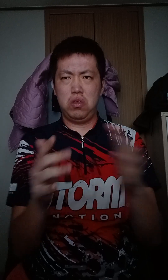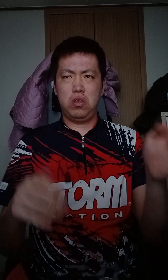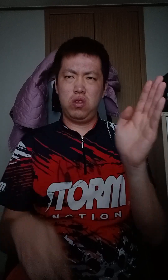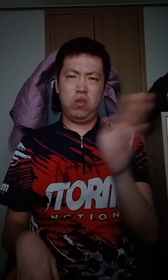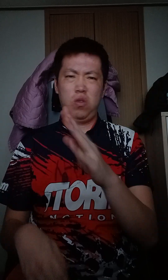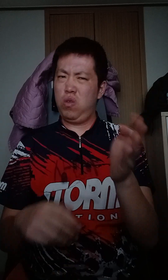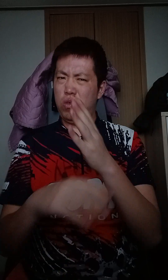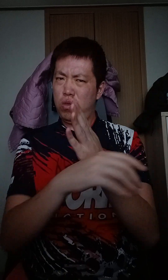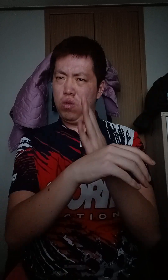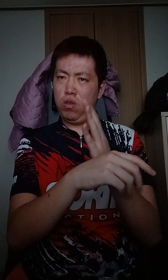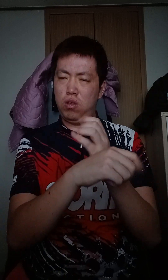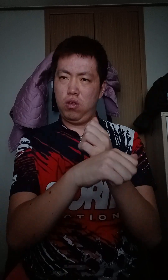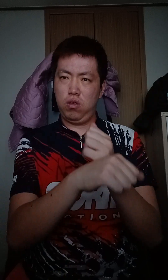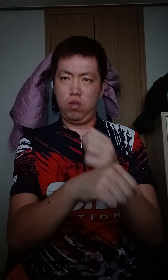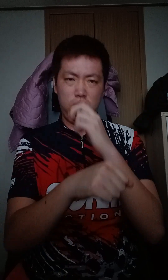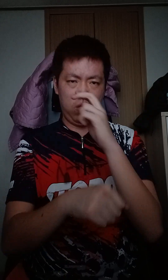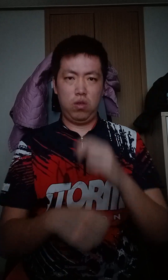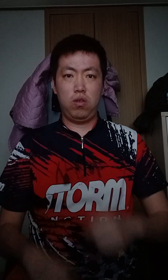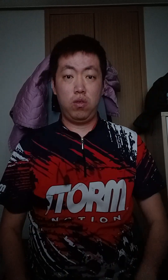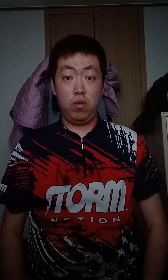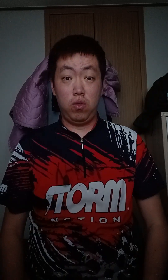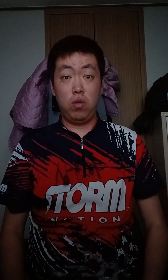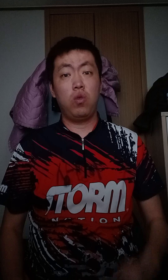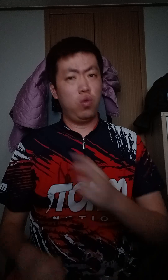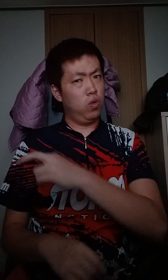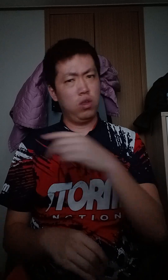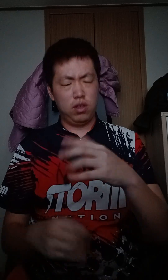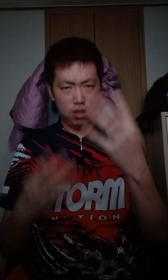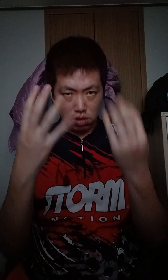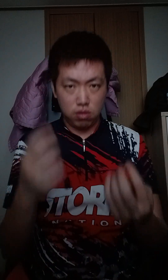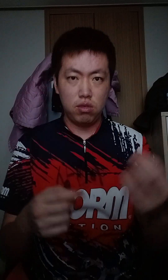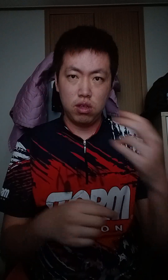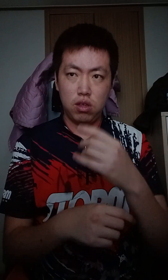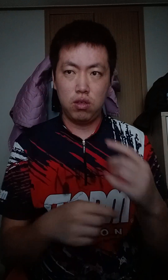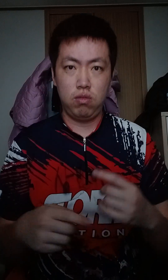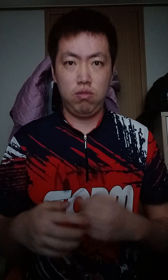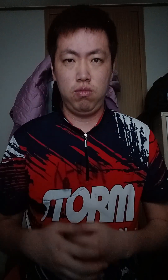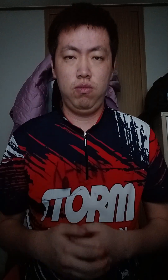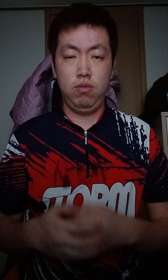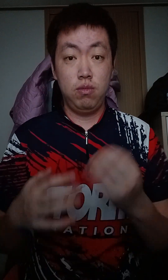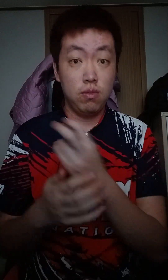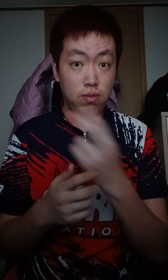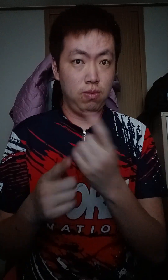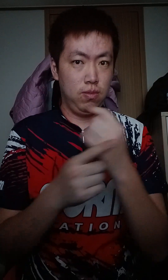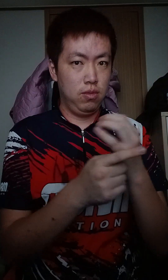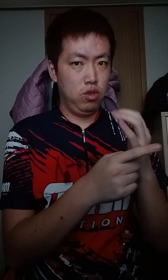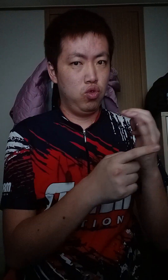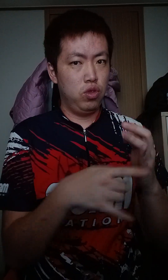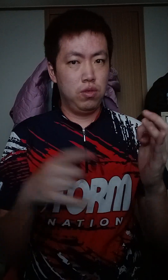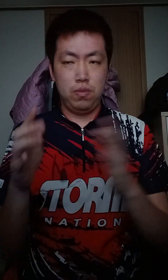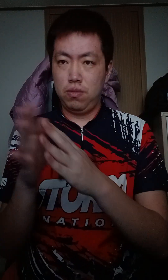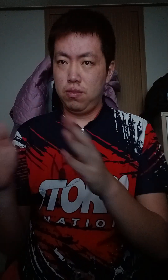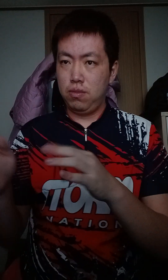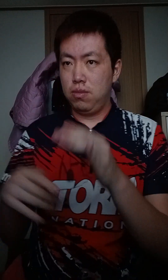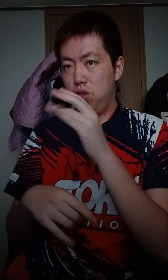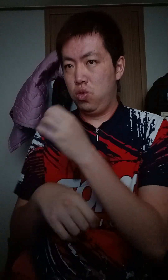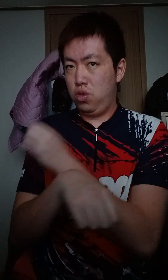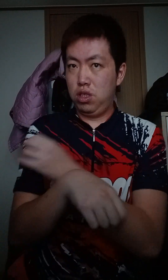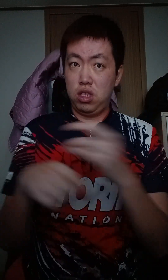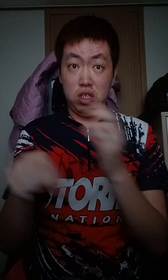없는 상황입니다. 처리를 못하는 애들이 거의 대부분이에요. 장애인 화장실에서는 그래도 넓으니까 교사나 선생님들이 들어가서